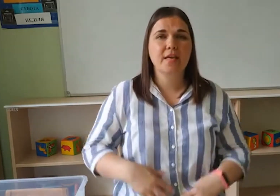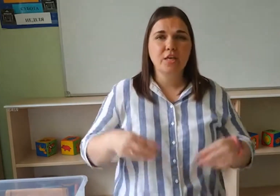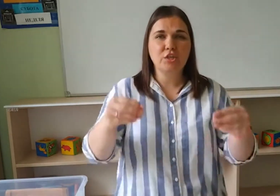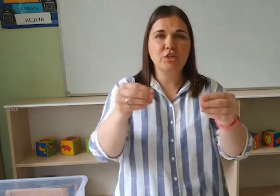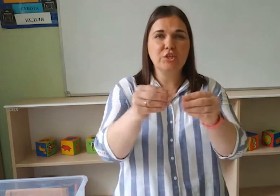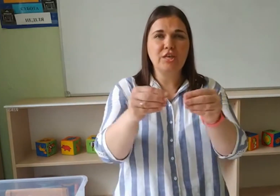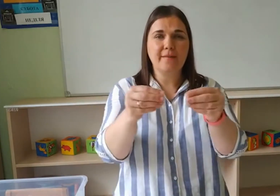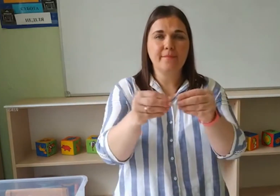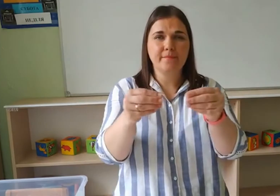Ще.